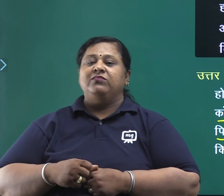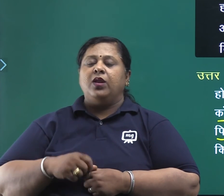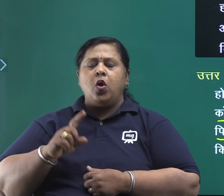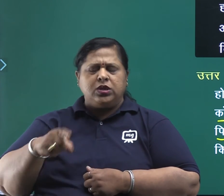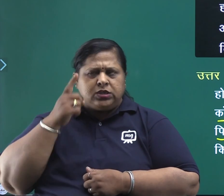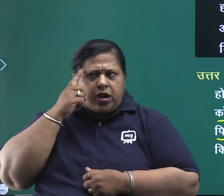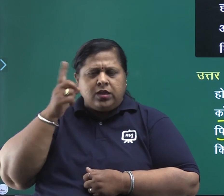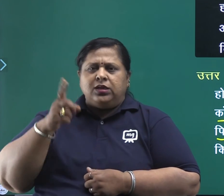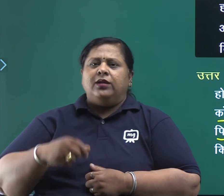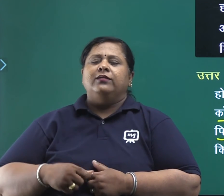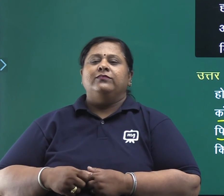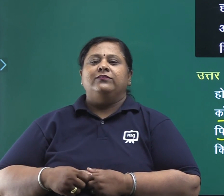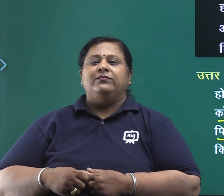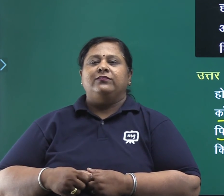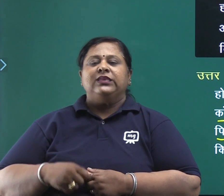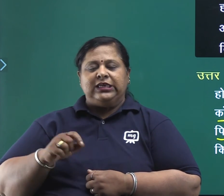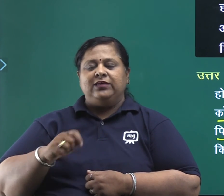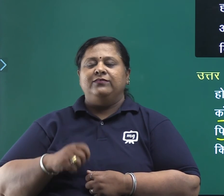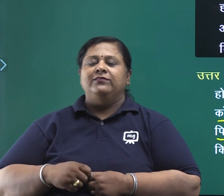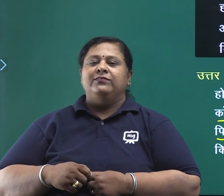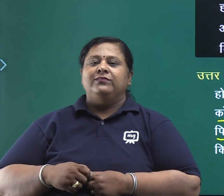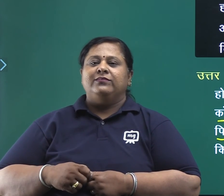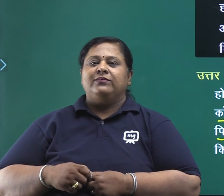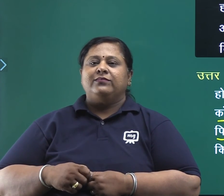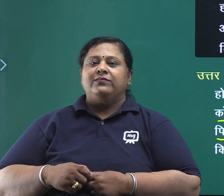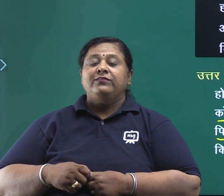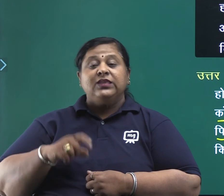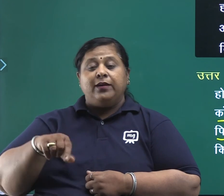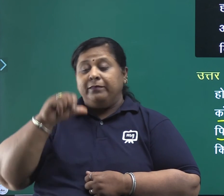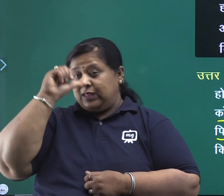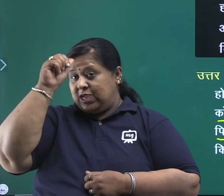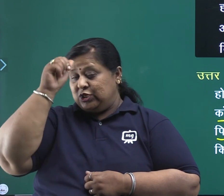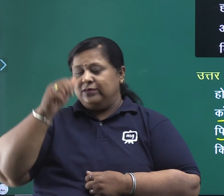और जानना चाहिए कि जब देश